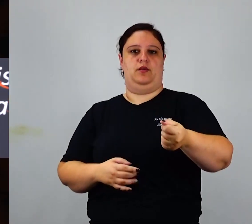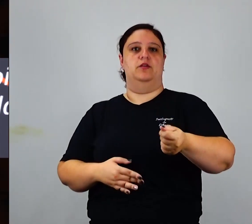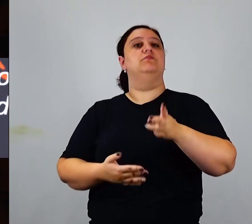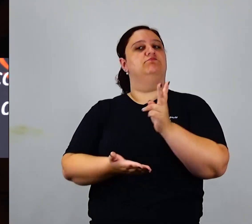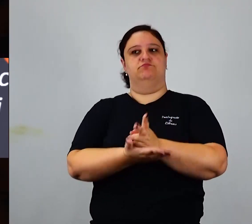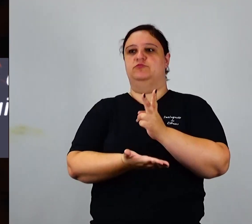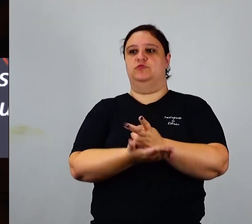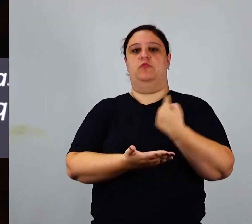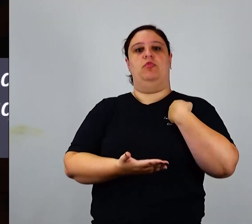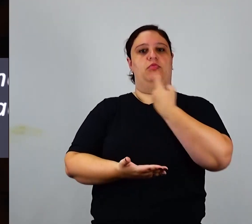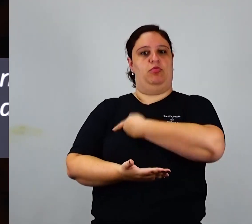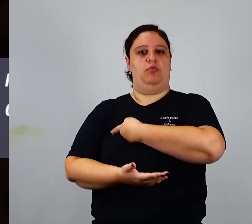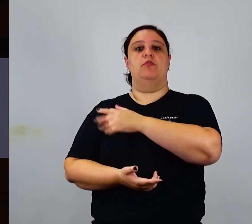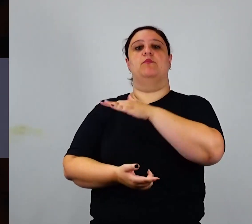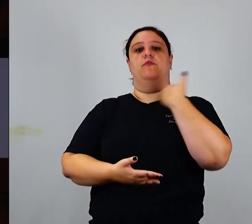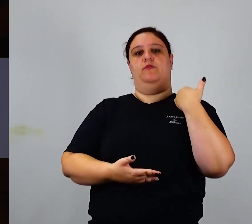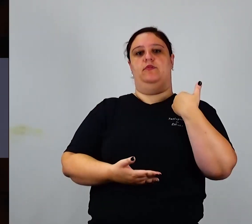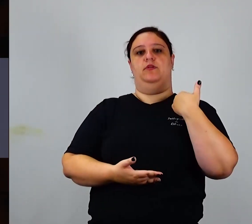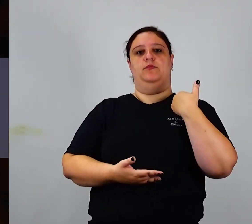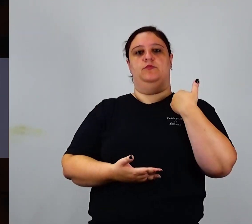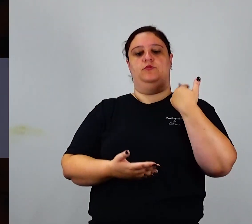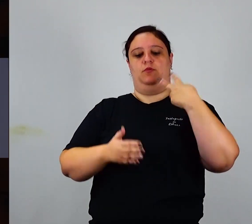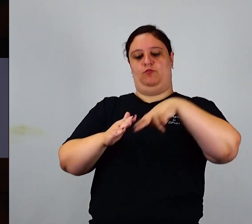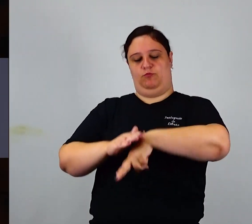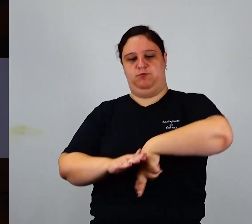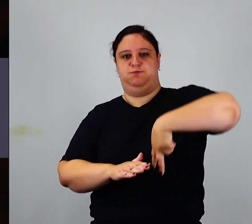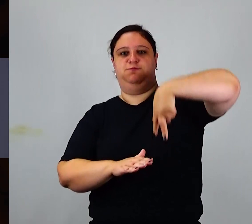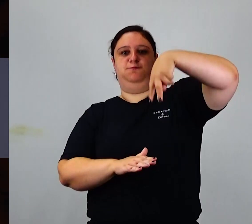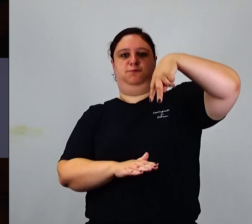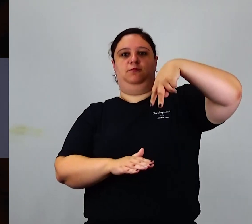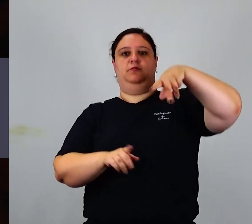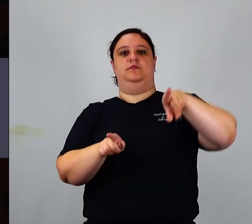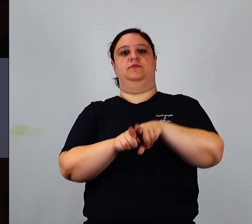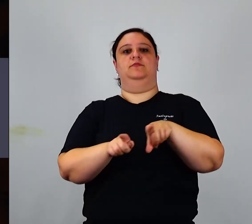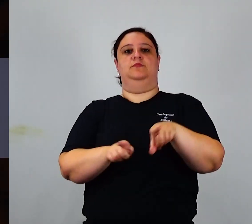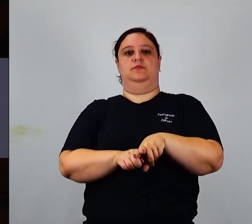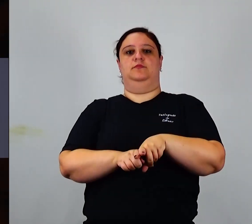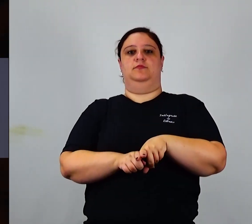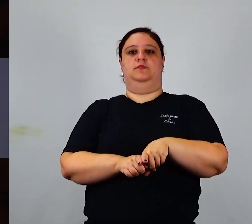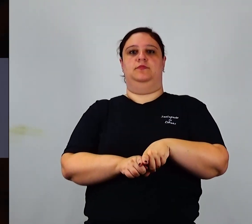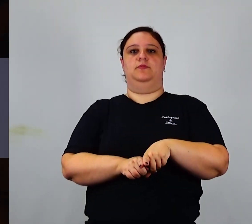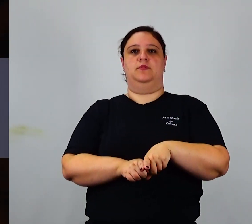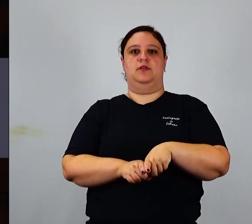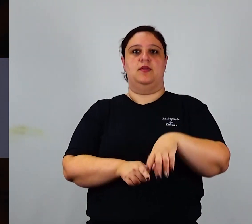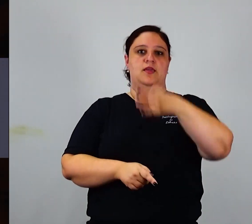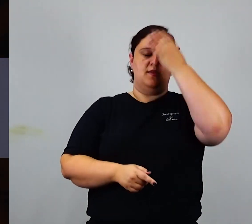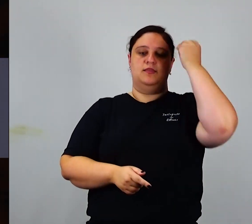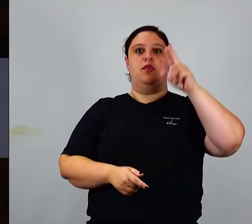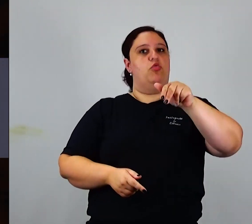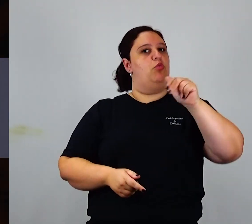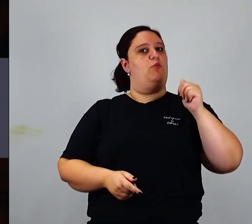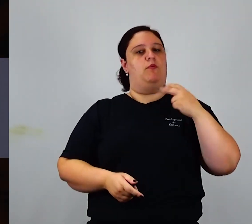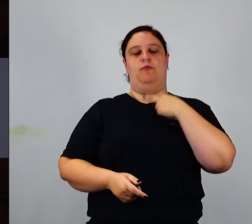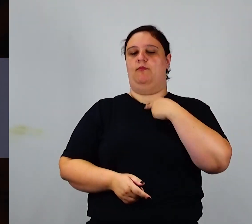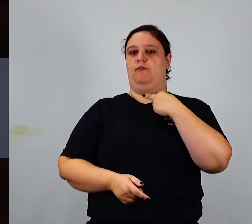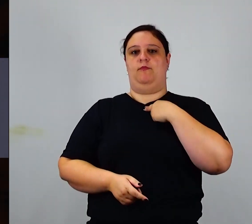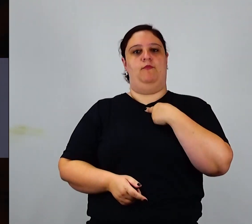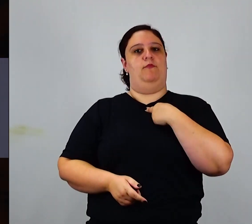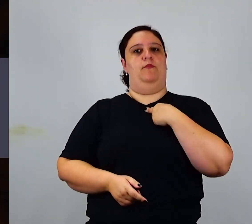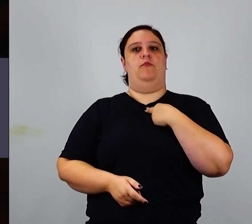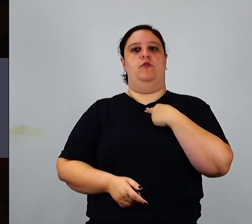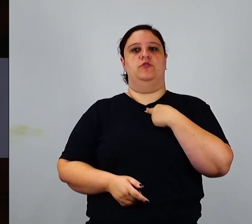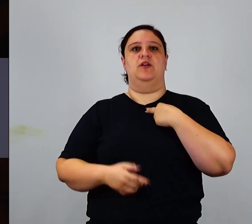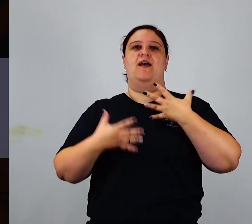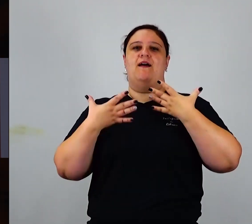Nós morremos com Cristo e nós ressuscitamos com Cristo. Nunca se esqueça disso e nunca